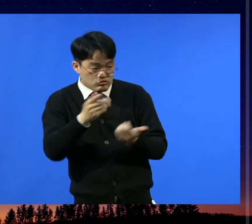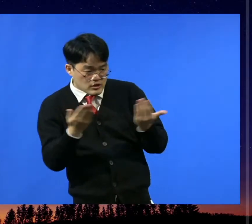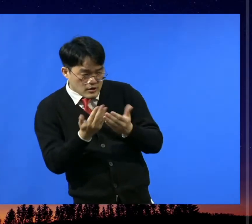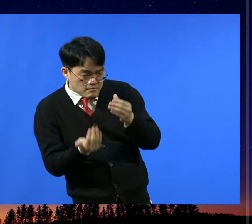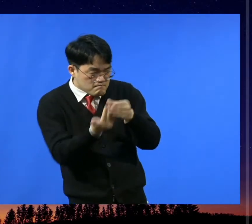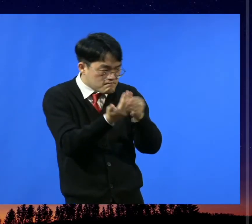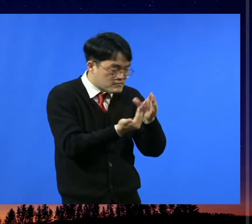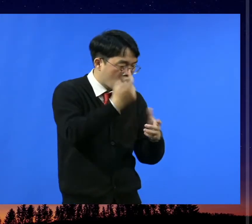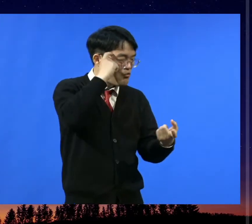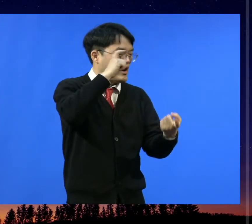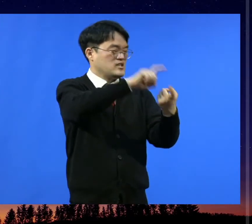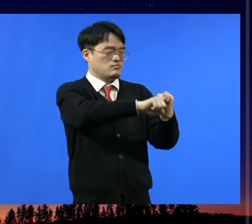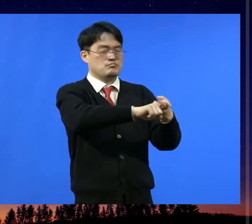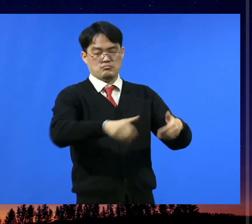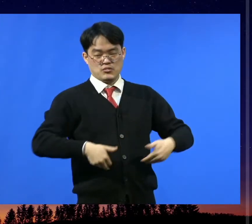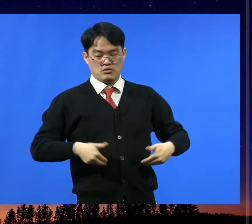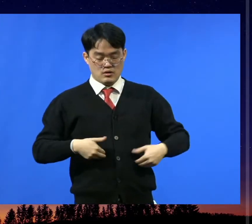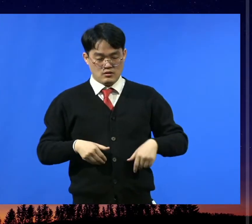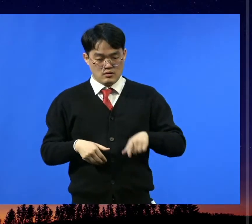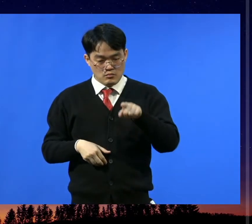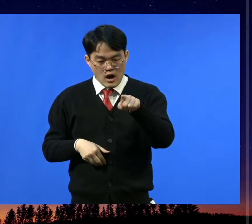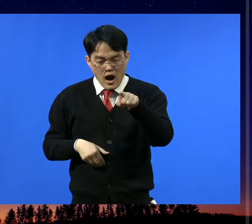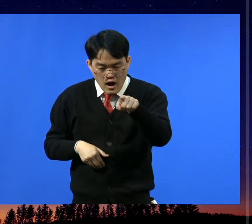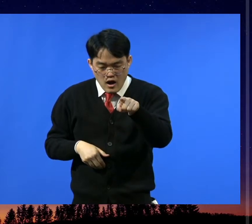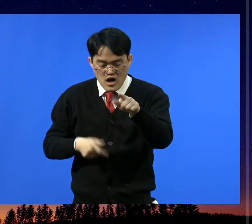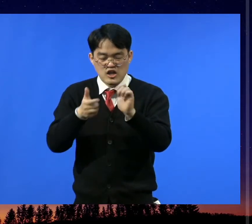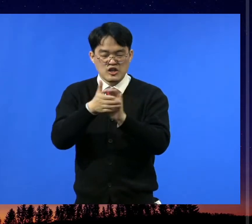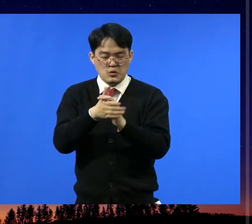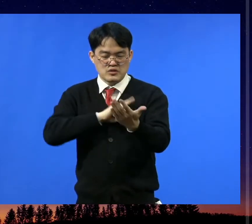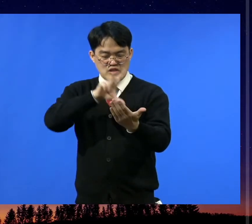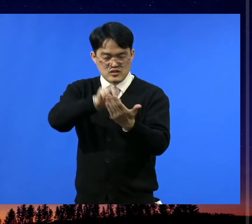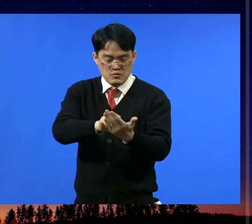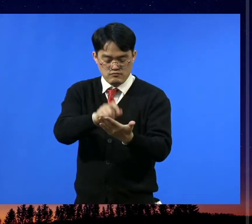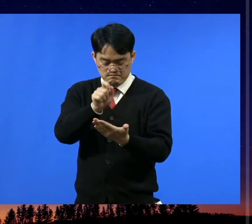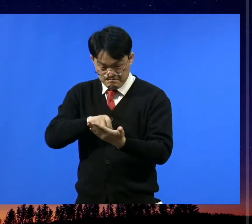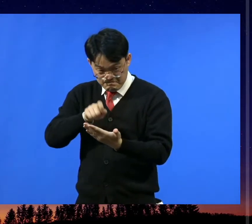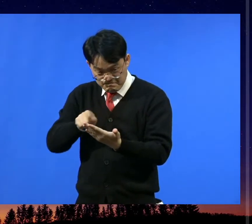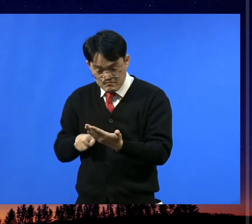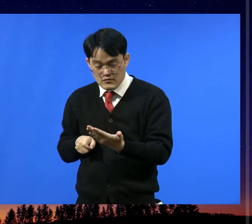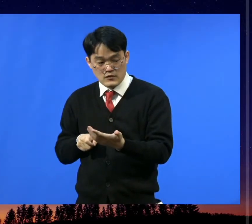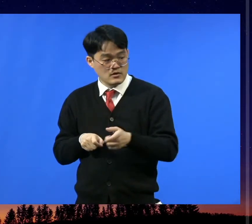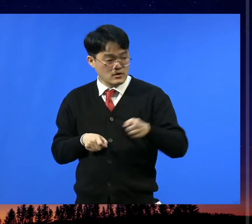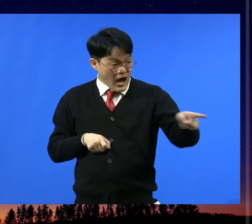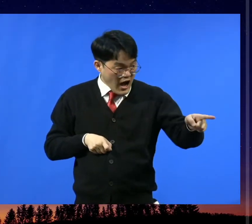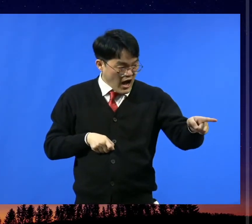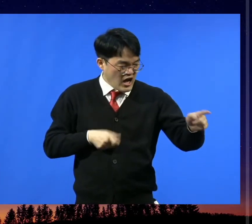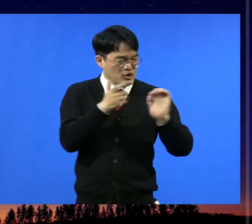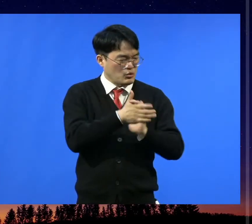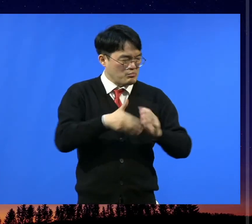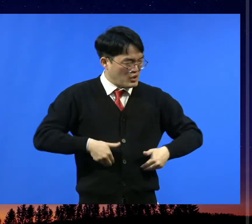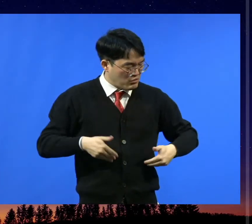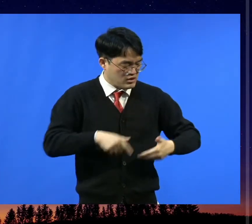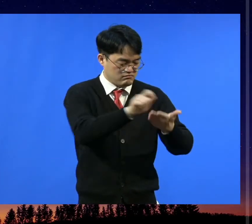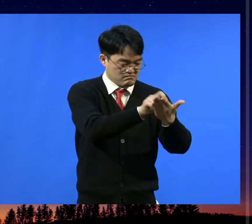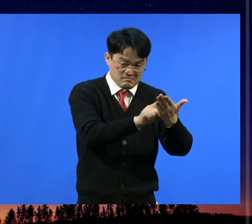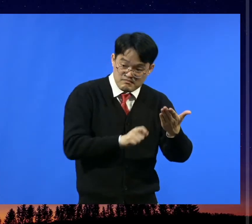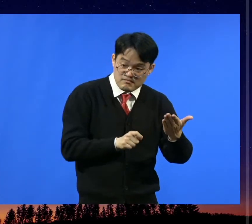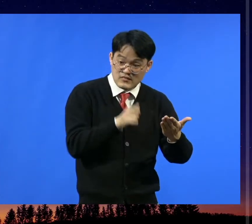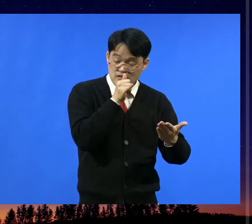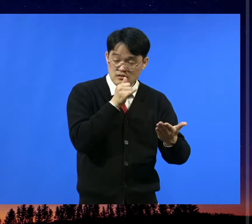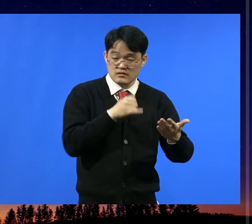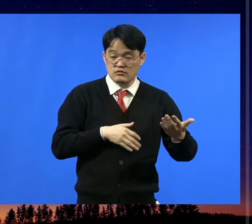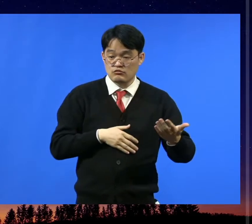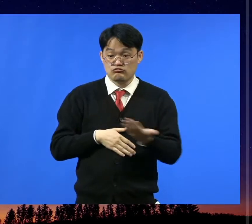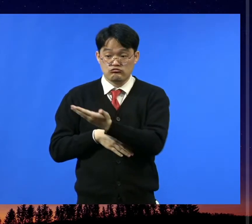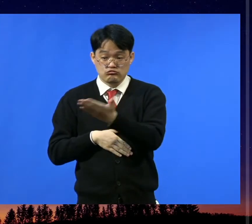기도하는 것들이 자꾸 눈에 띄는 것입니다. 어디를 가나 그 기도가 보이는 것입니다. 어디에 여행 가면 여행 가서도 거기서